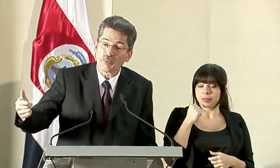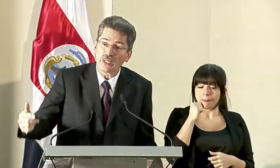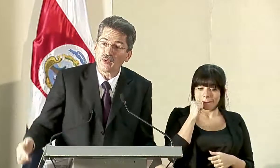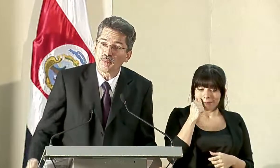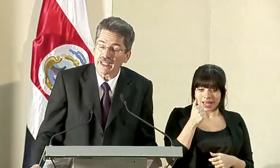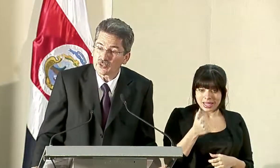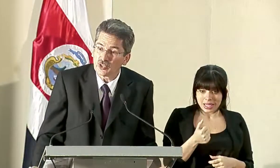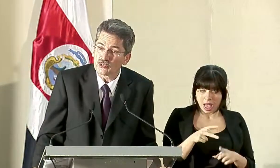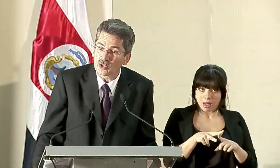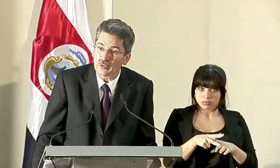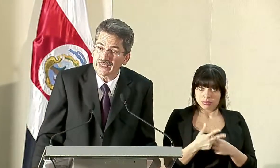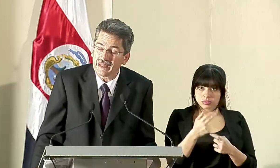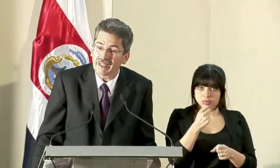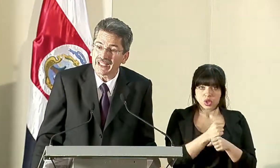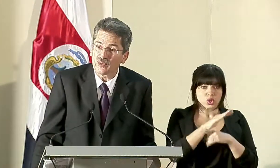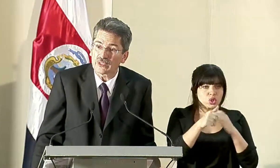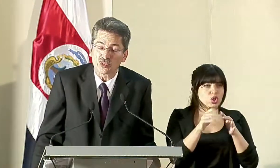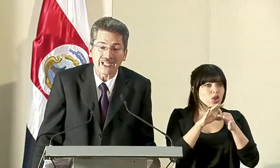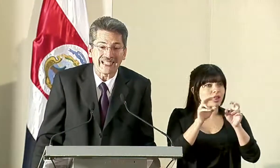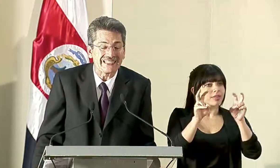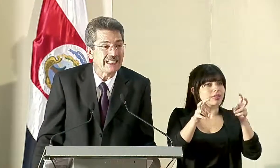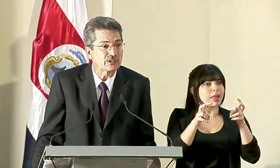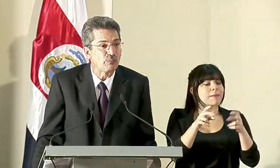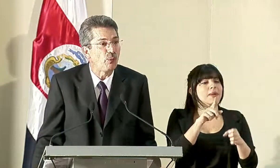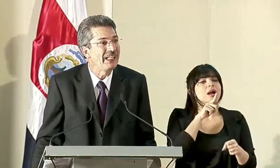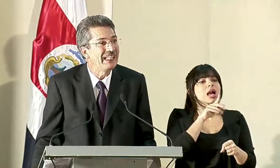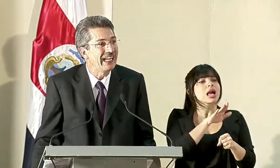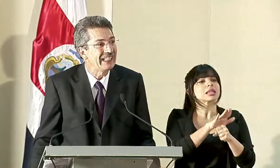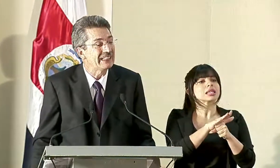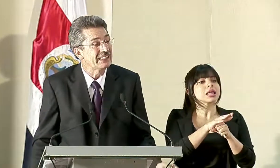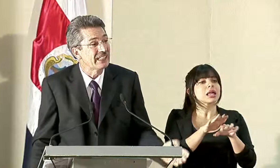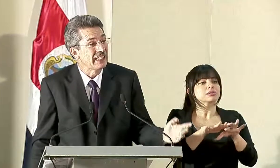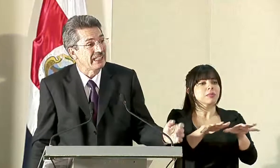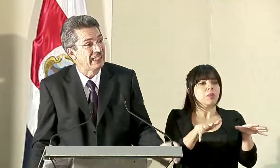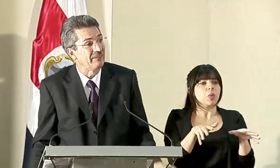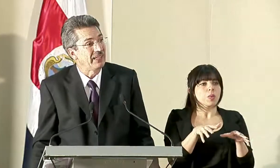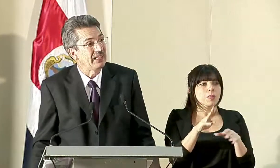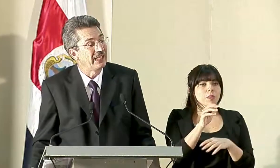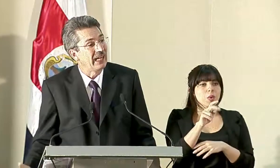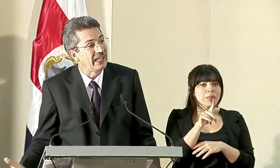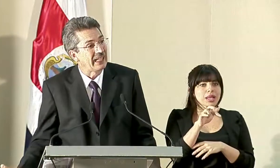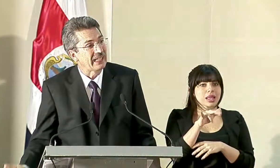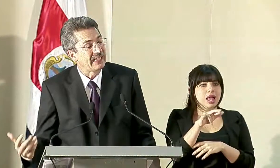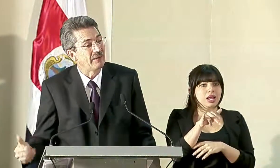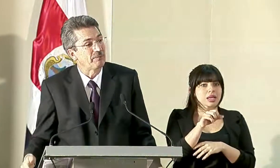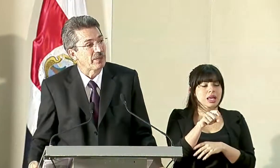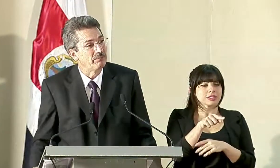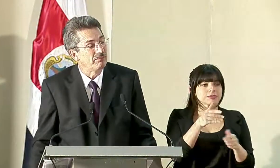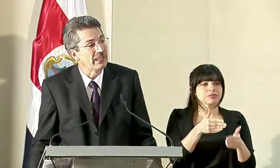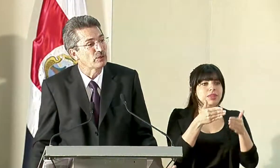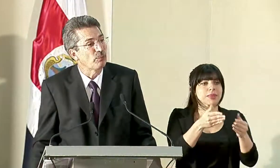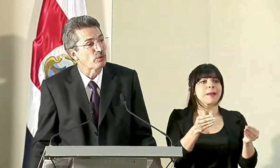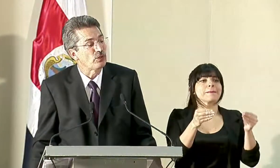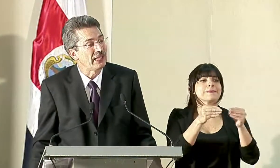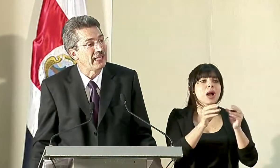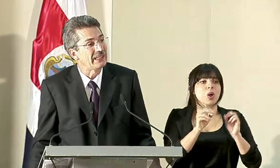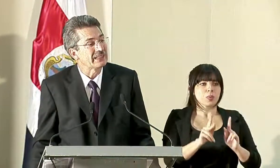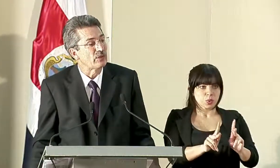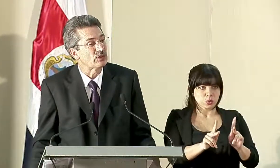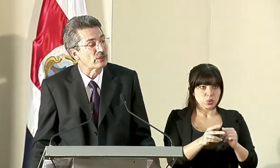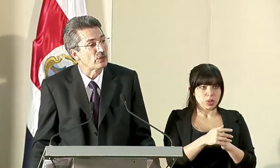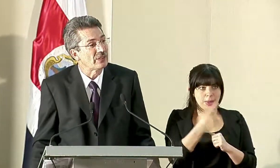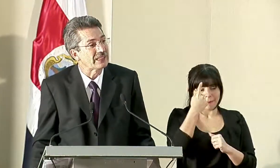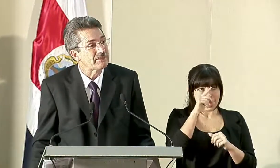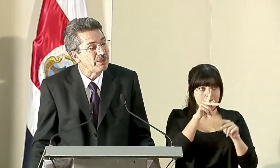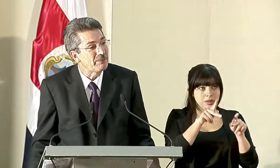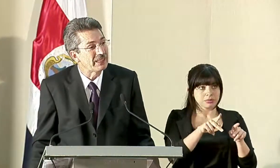mañana se pone en operación todo el tema de lo que son garantías mobiliarias que viene a darle más oportunidades